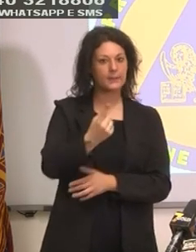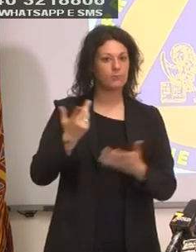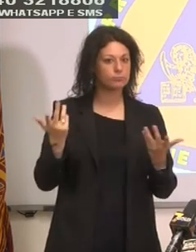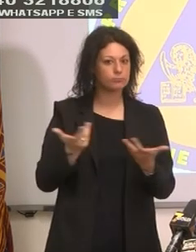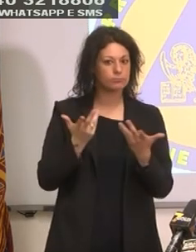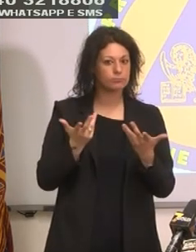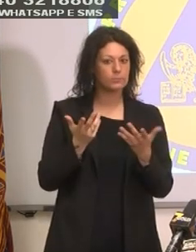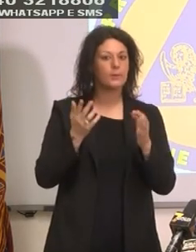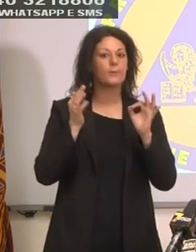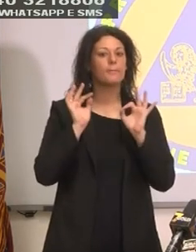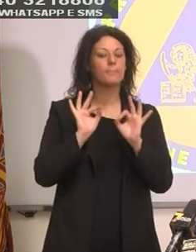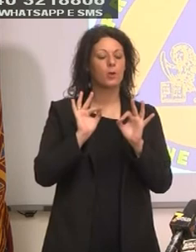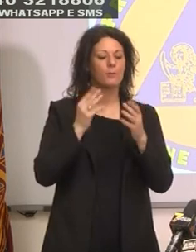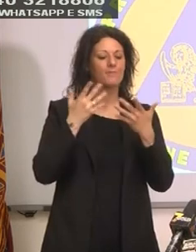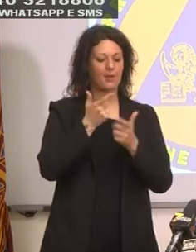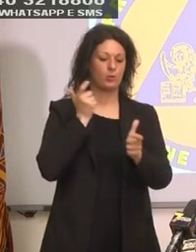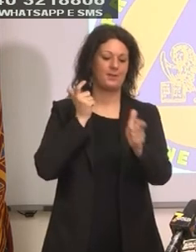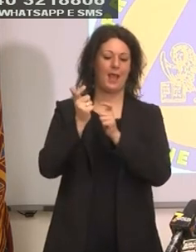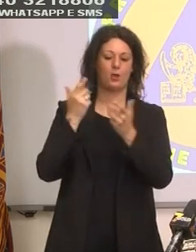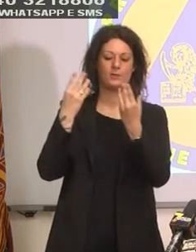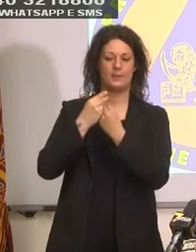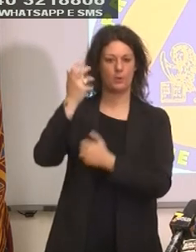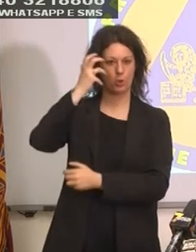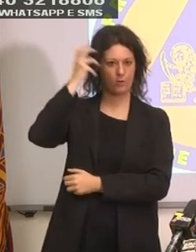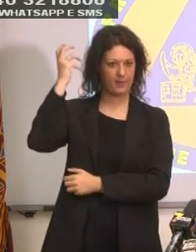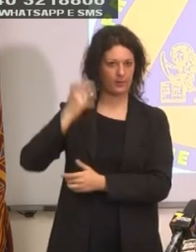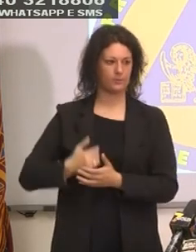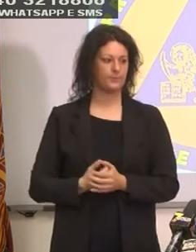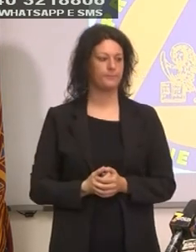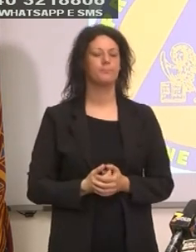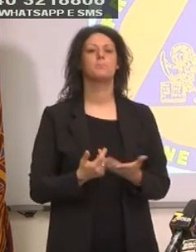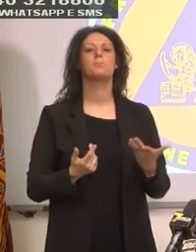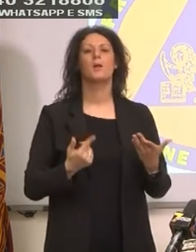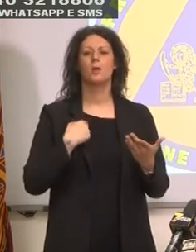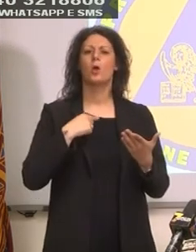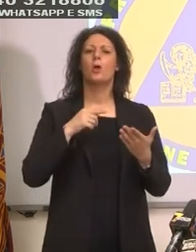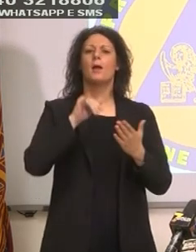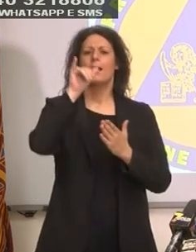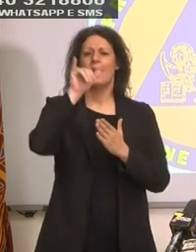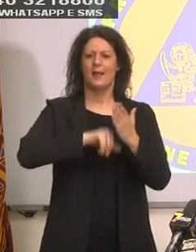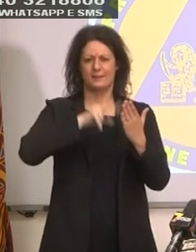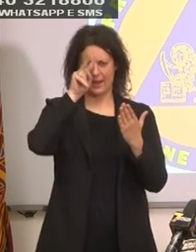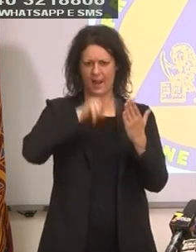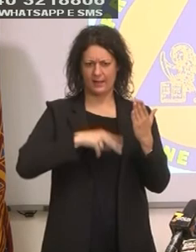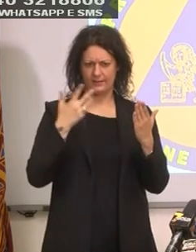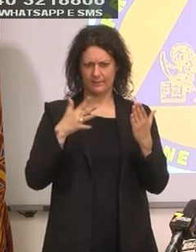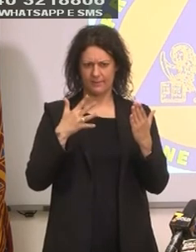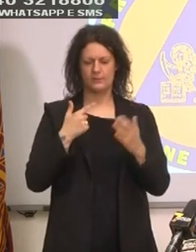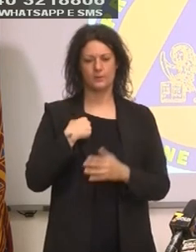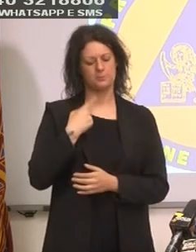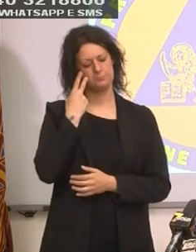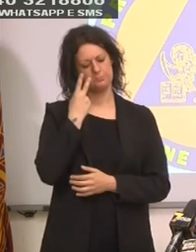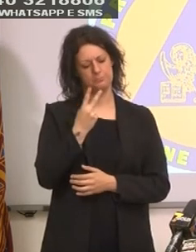quello che riguarda il coronavirus, con il governo in questi mesi? Ma io ho visto la lettera, quando l'ho letta ho pensato a Don Sturzo che nel 49 diceva